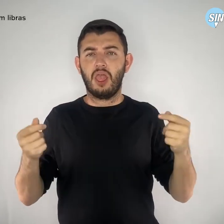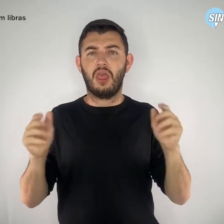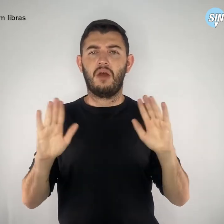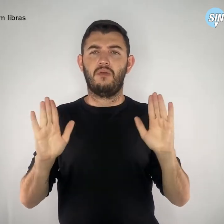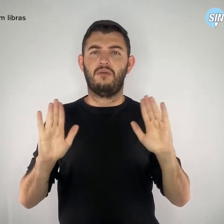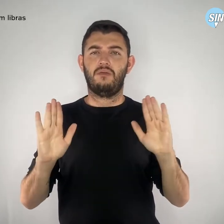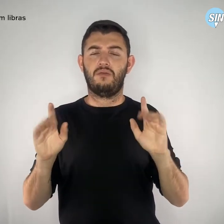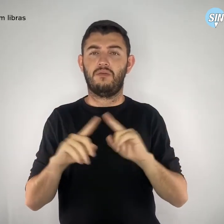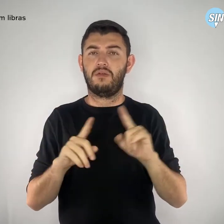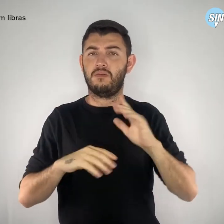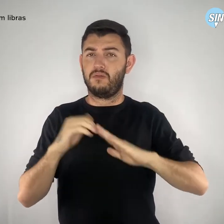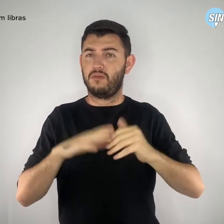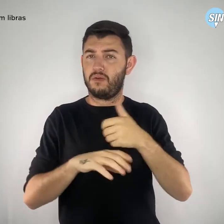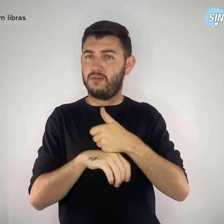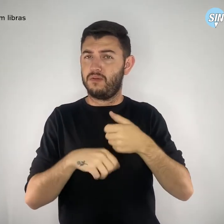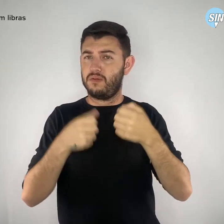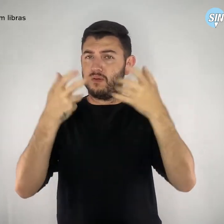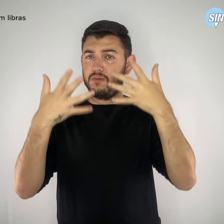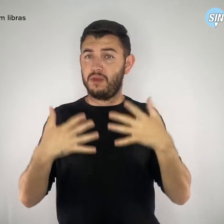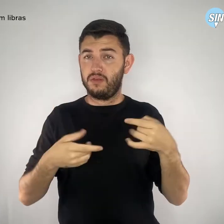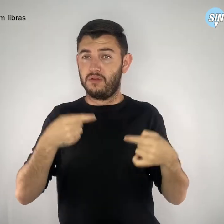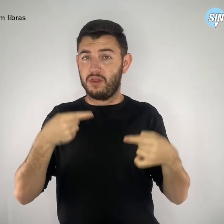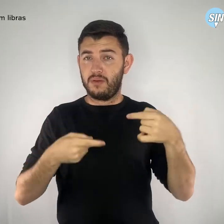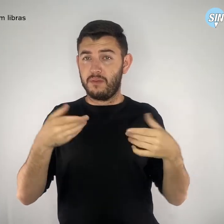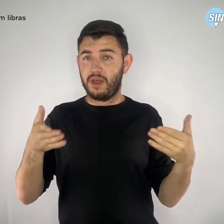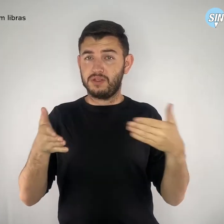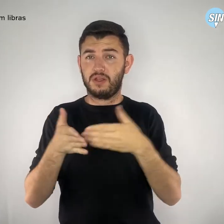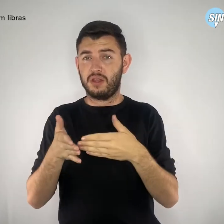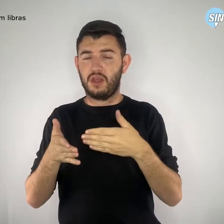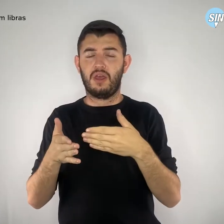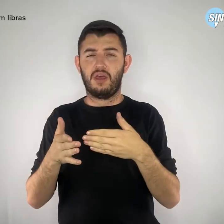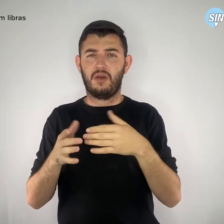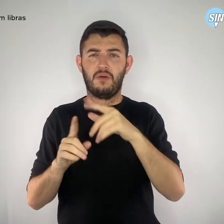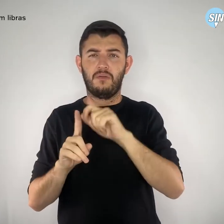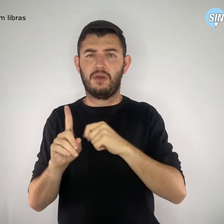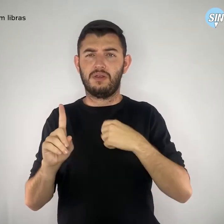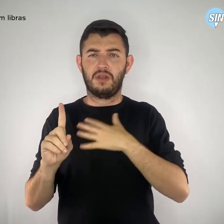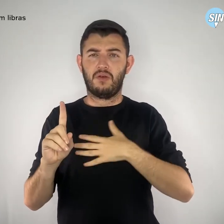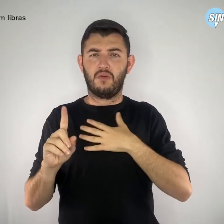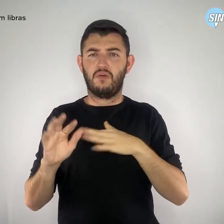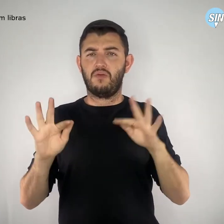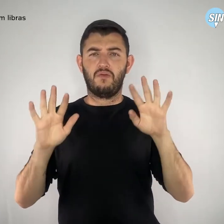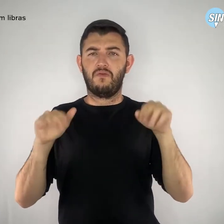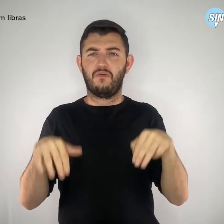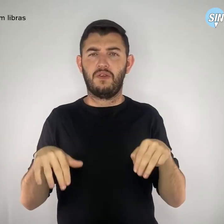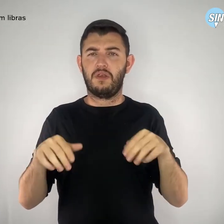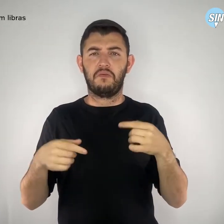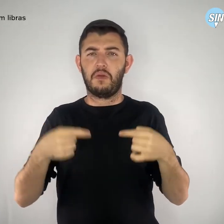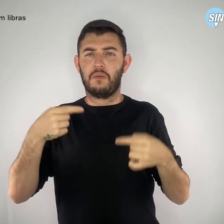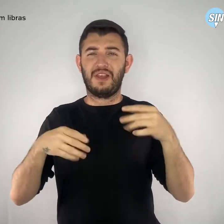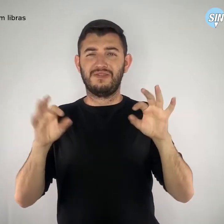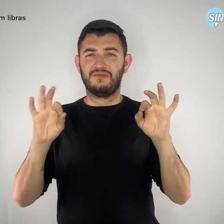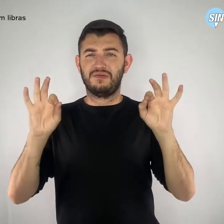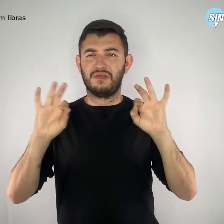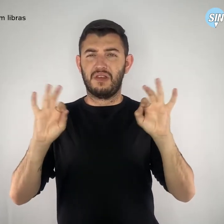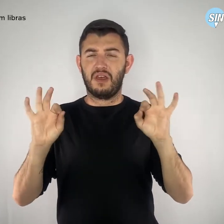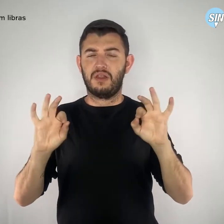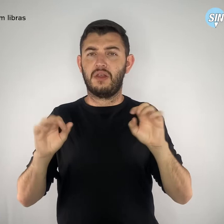o debate não ocorrer até o fim do mês, as universidades federais podem abandonar as